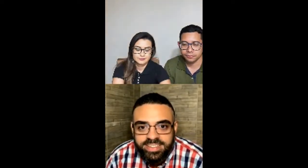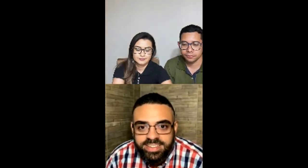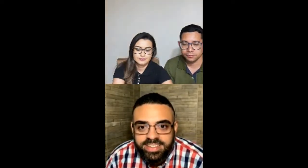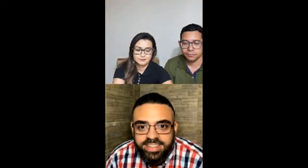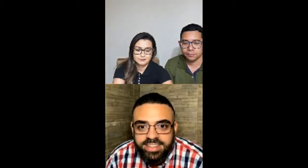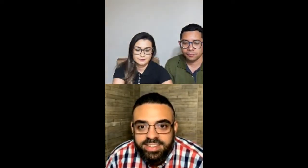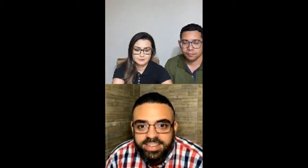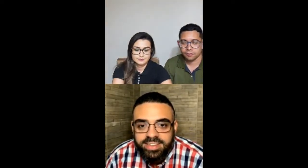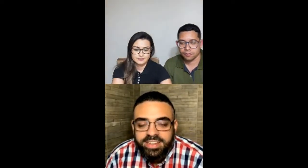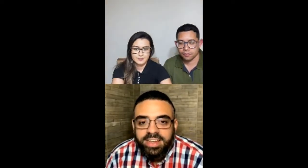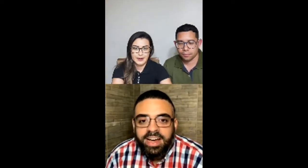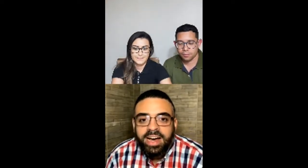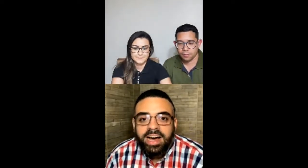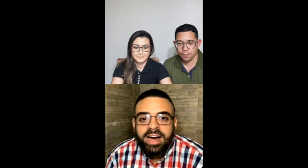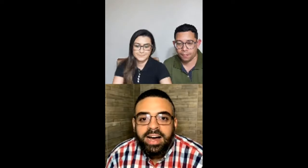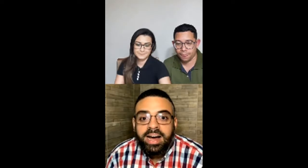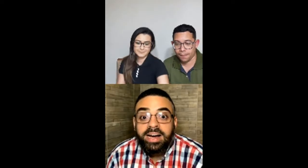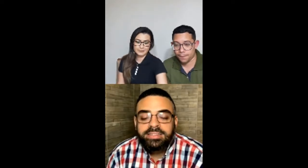Muito jóia.